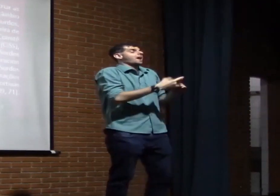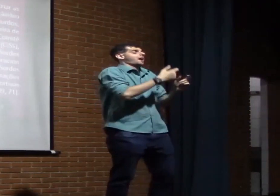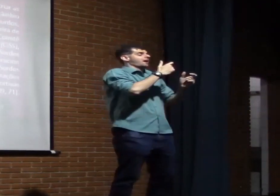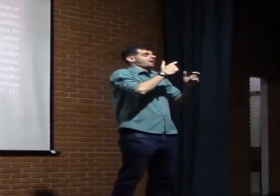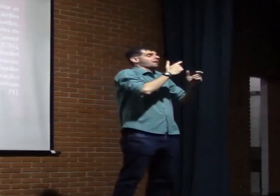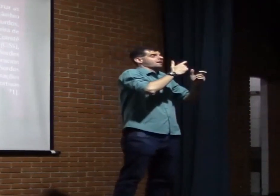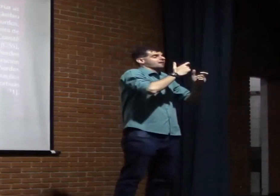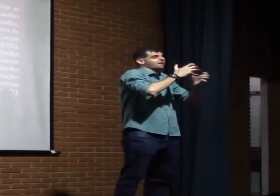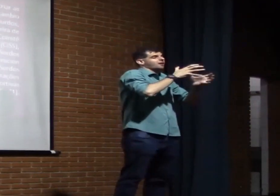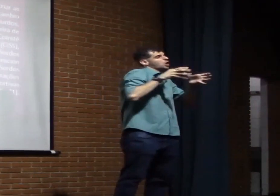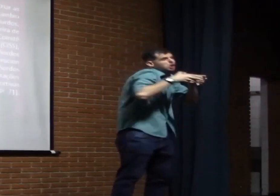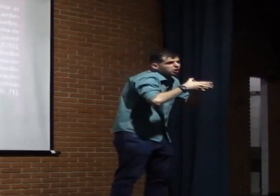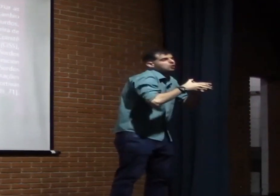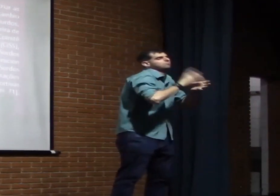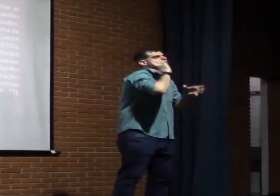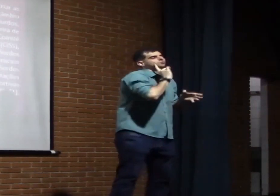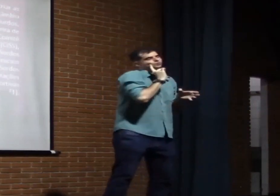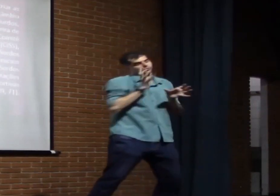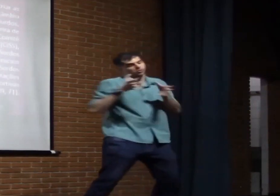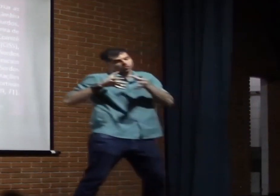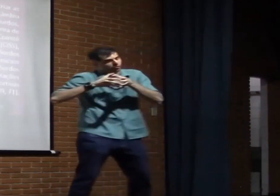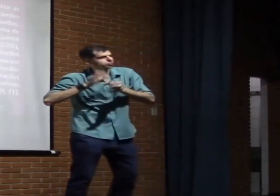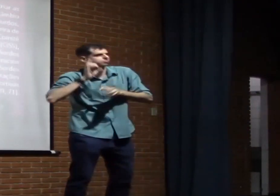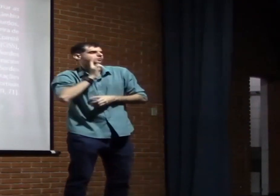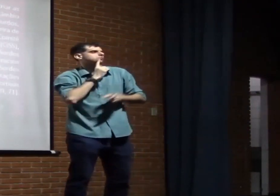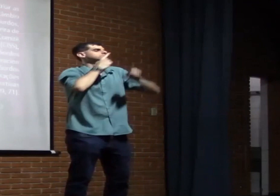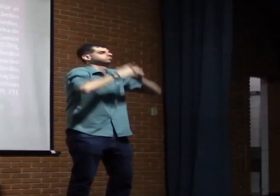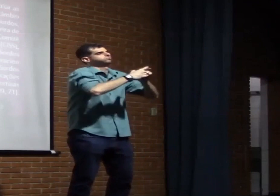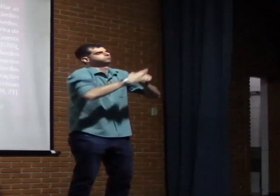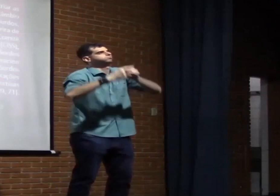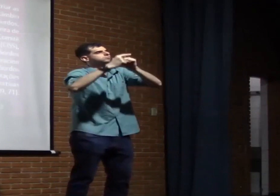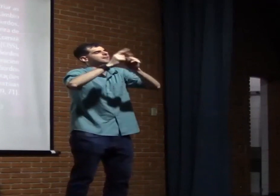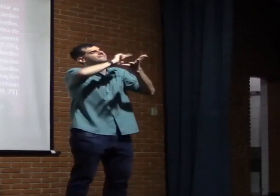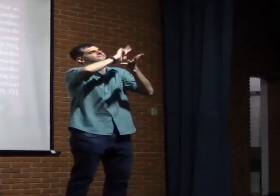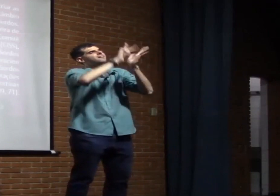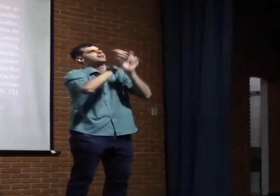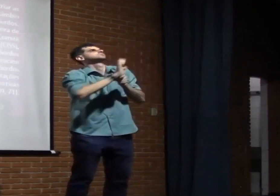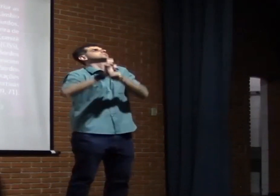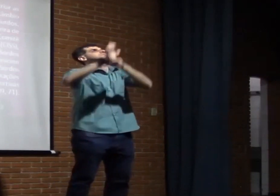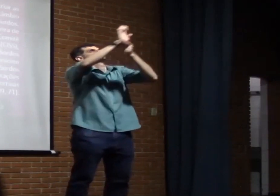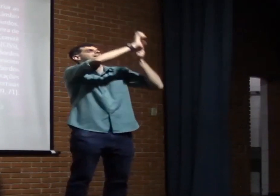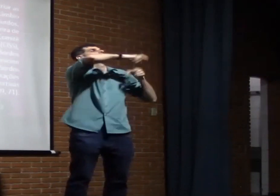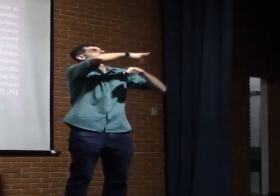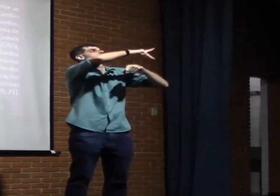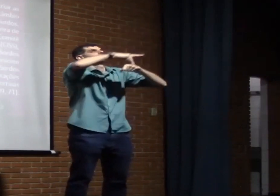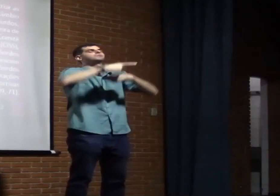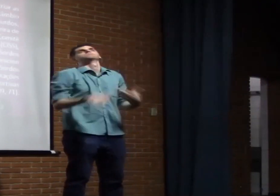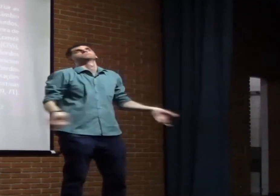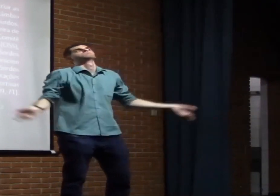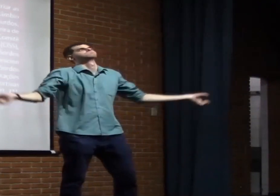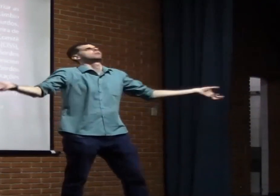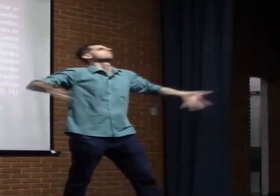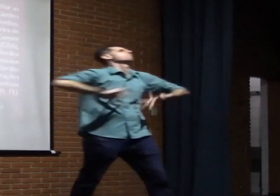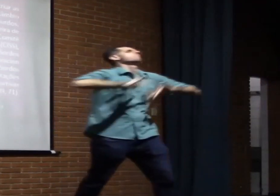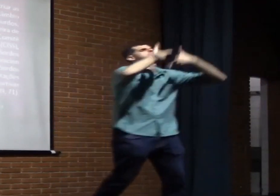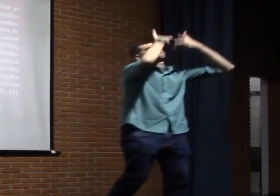ele possa participar dessas competições, para que os surdos eles consigam competir com outros surdos, em